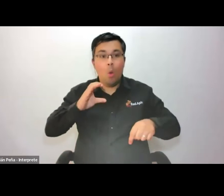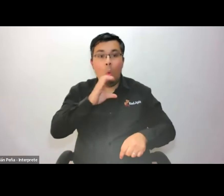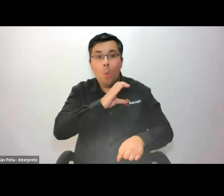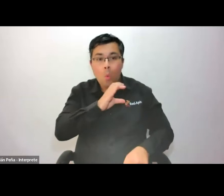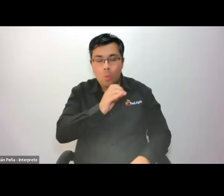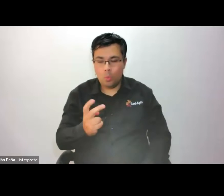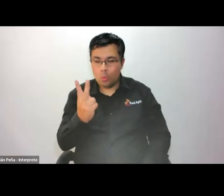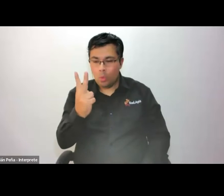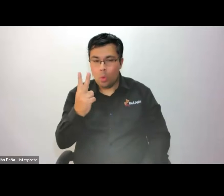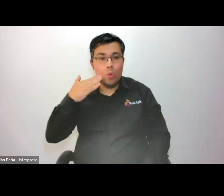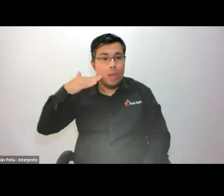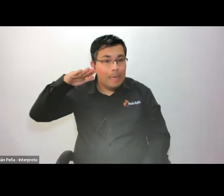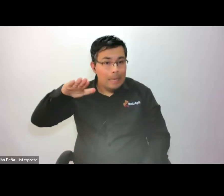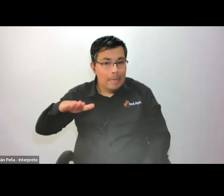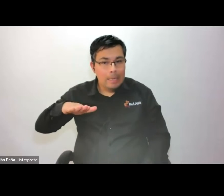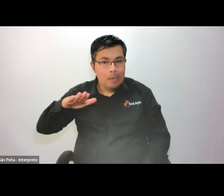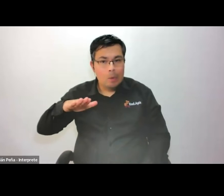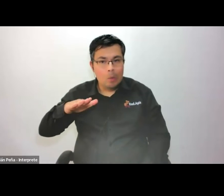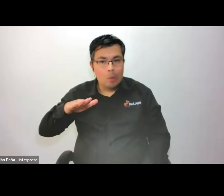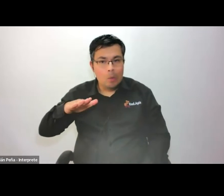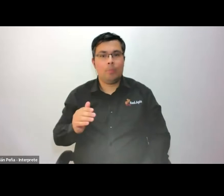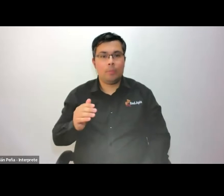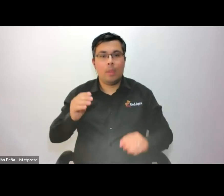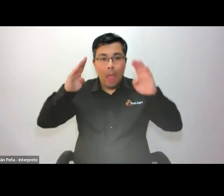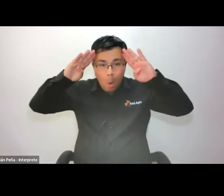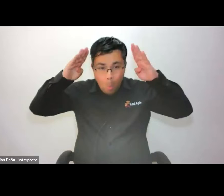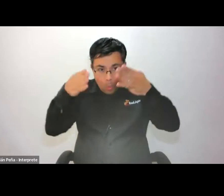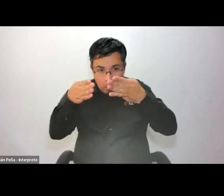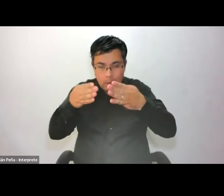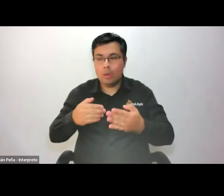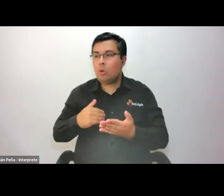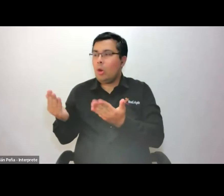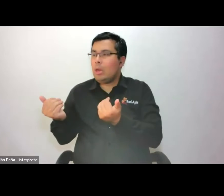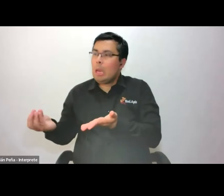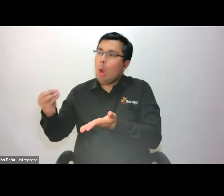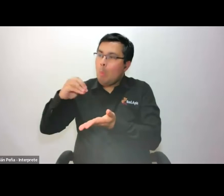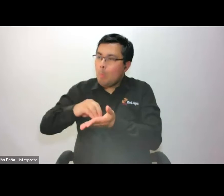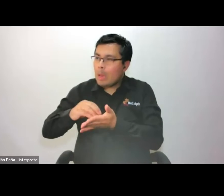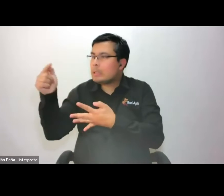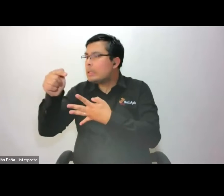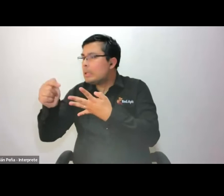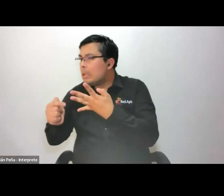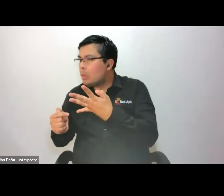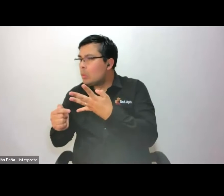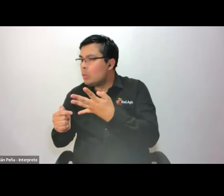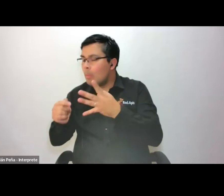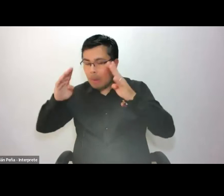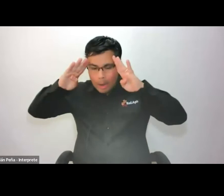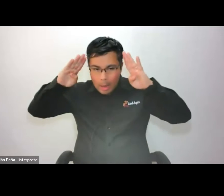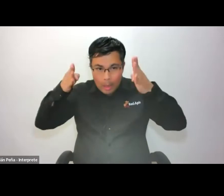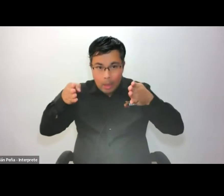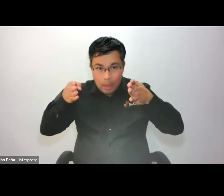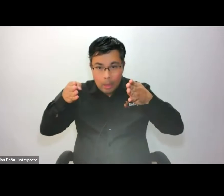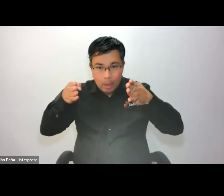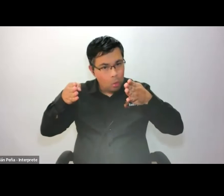posibilidad de obtener más recursos de subvención por normas particulares, finalmente todos están siendo atendidos